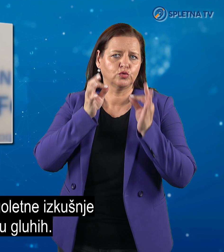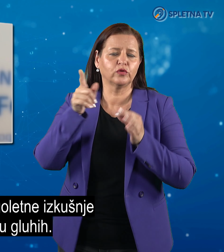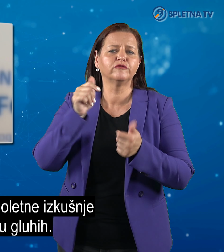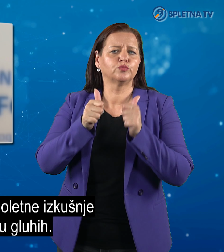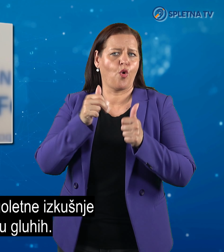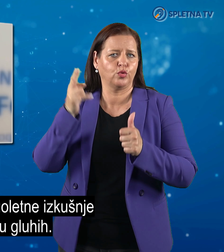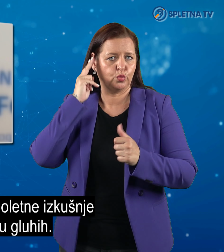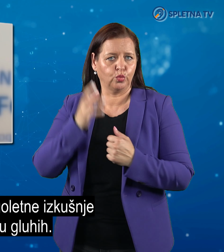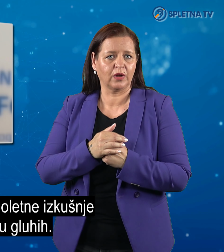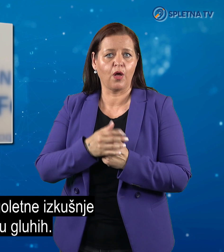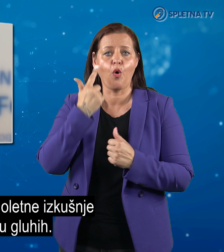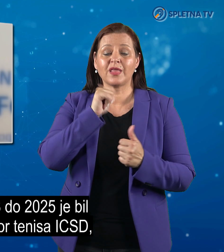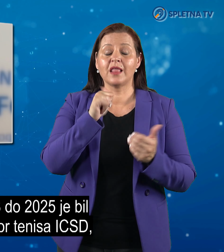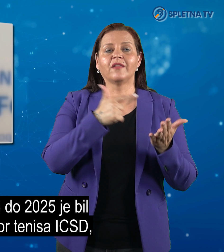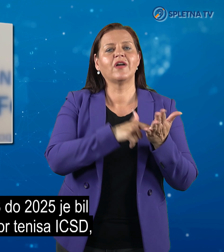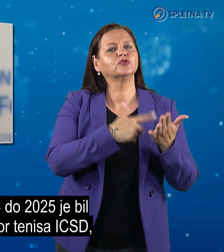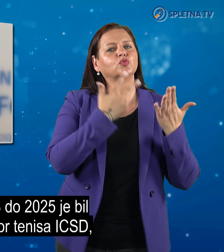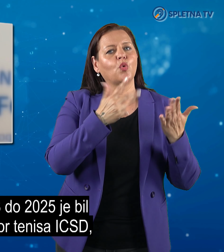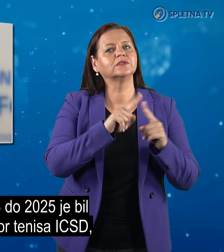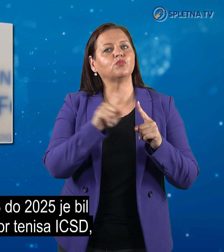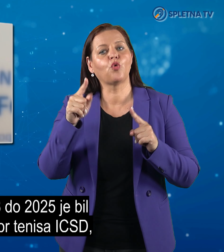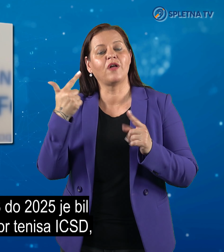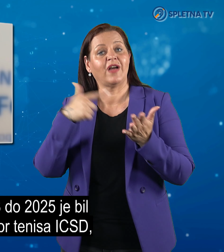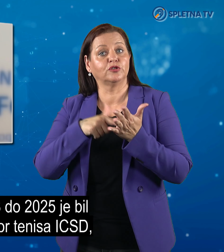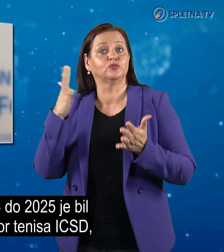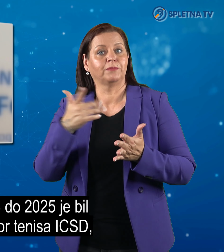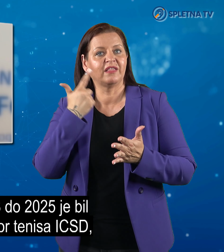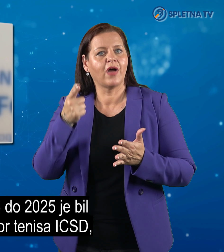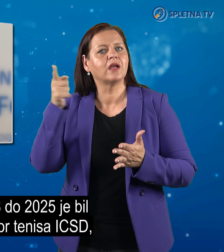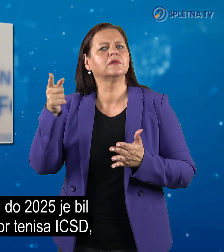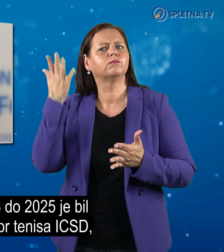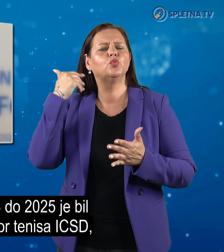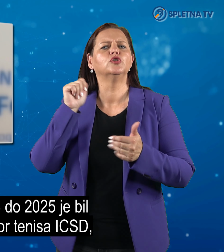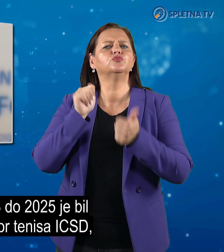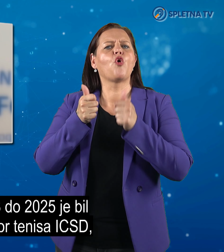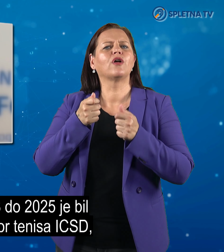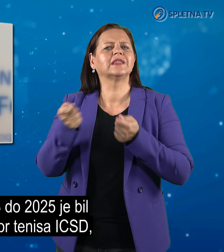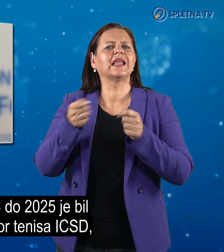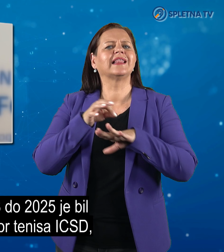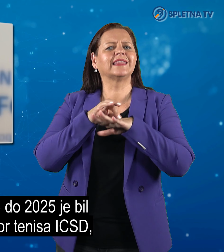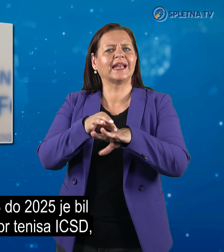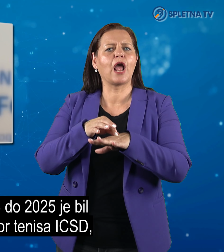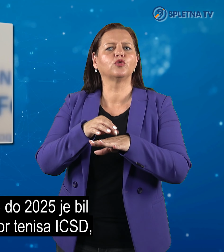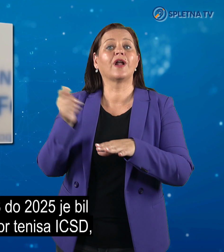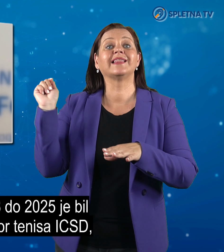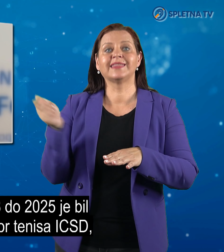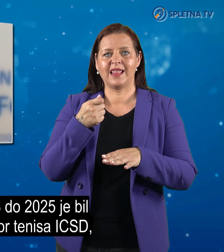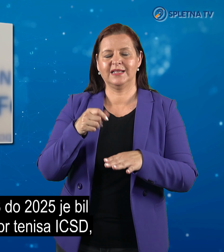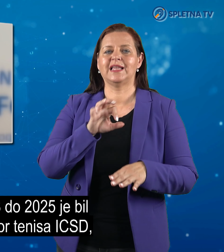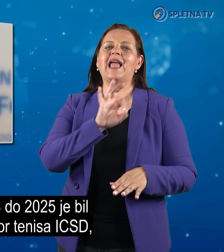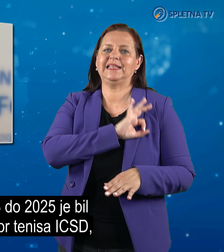gluhih. Od leta 2008 do 2025 je bil športni direktor tenisa